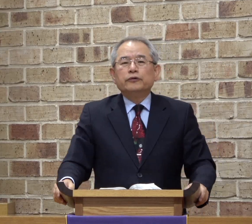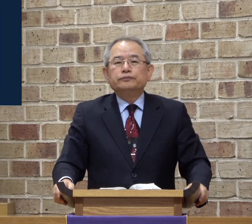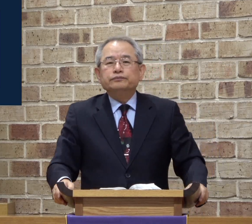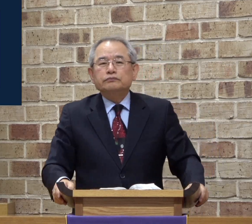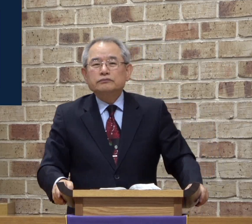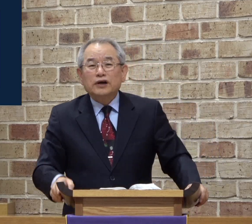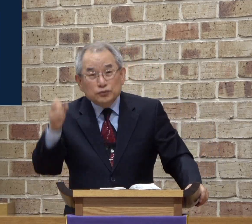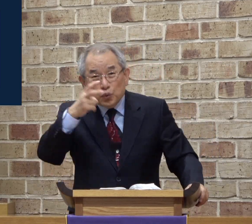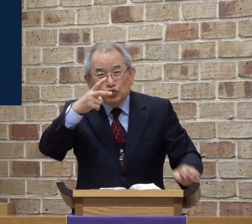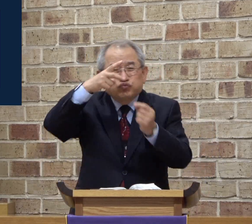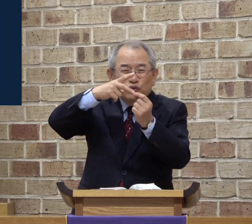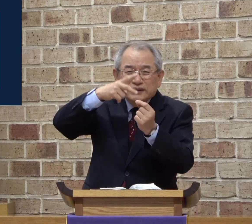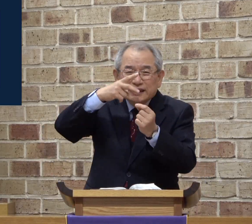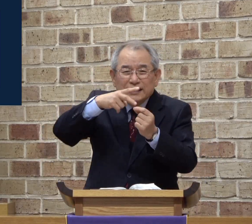그러나 하나님은 다르십니다.